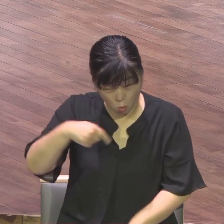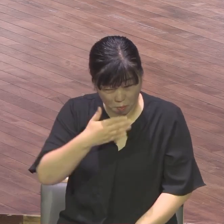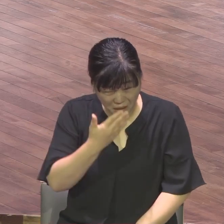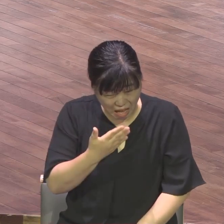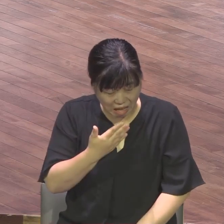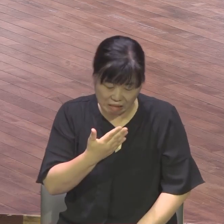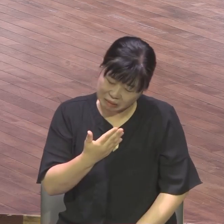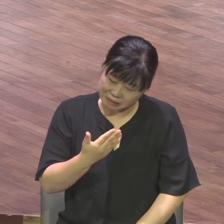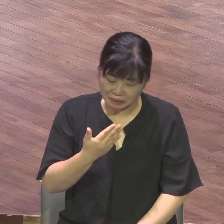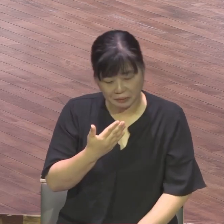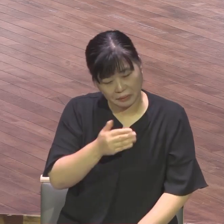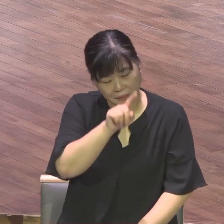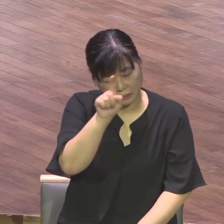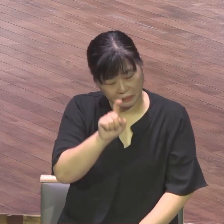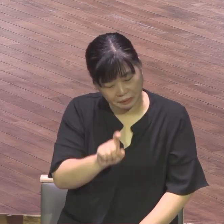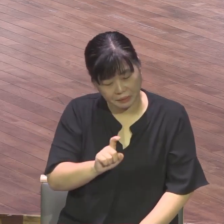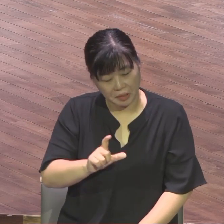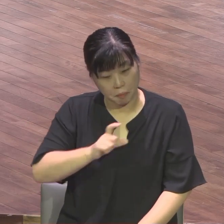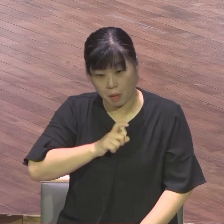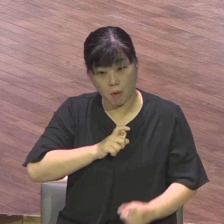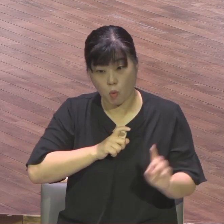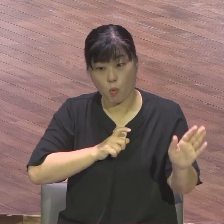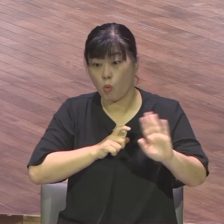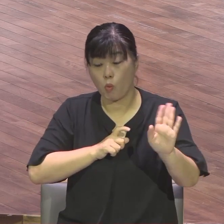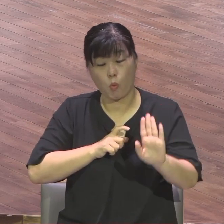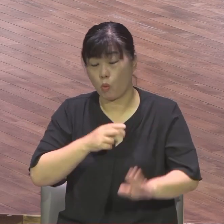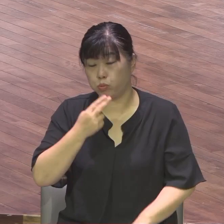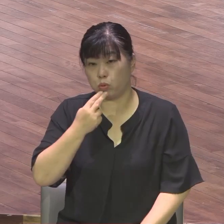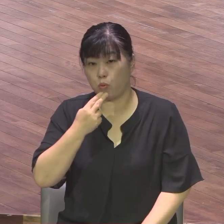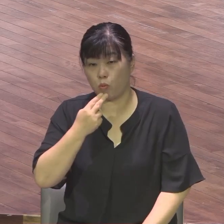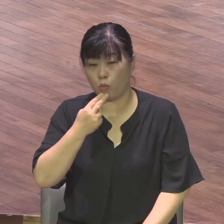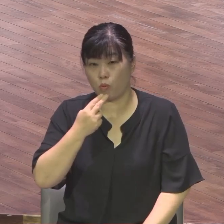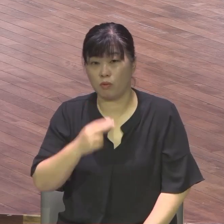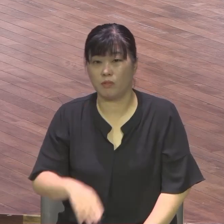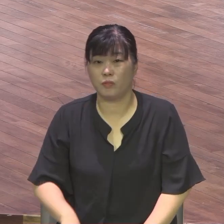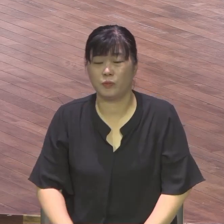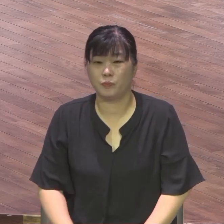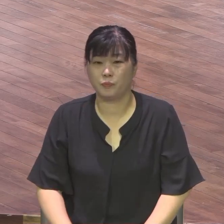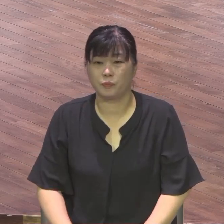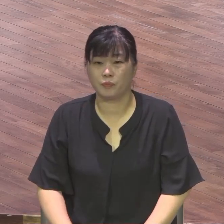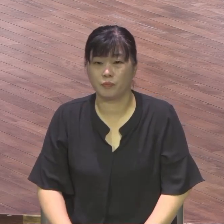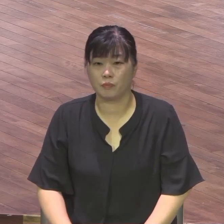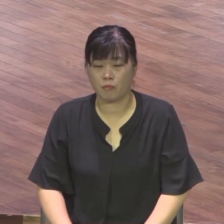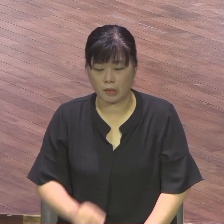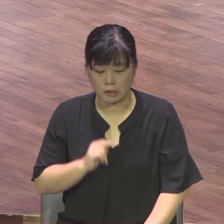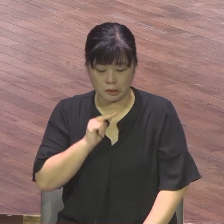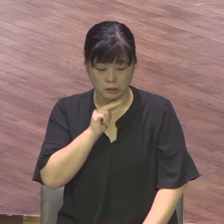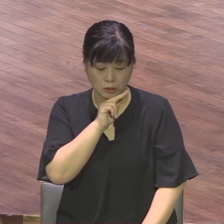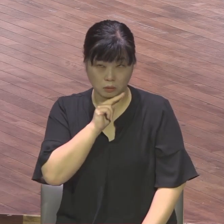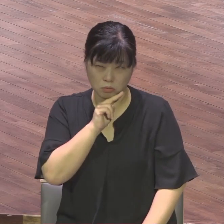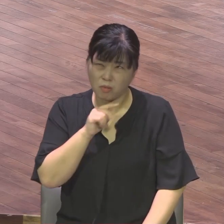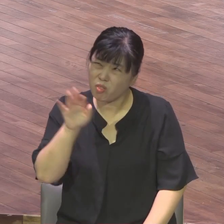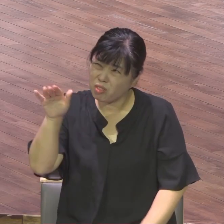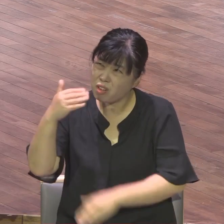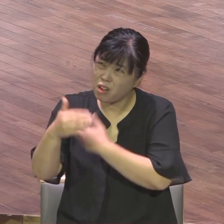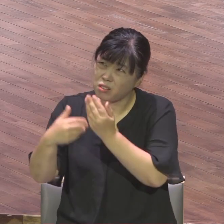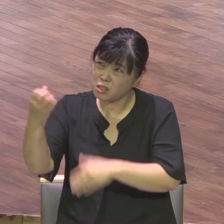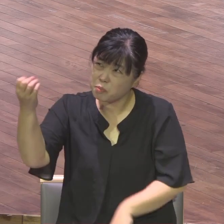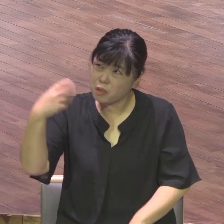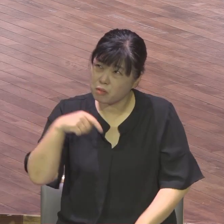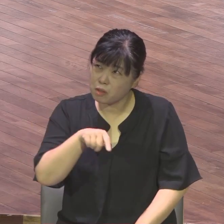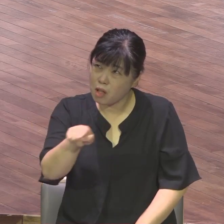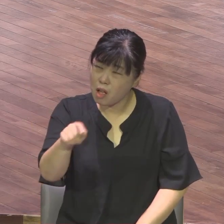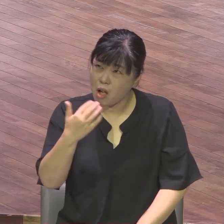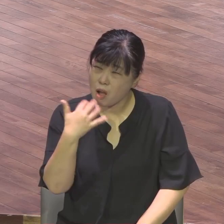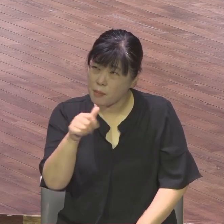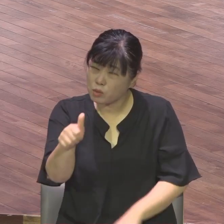사도 중에 순사도인데 어떻게 이방인 나에게 올 수 있을까 의심 같은 거 하질 않았다니까요. 그냥